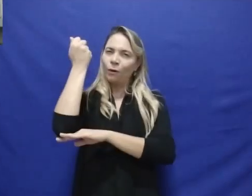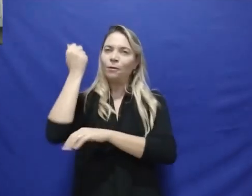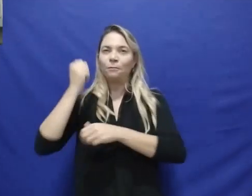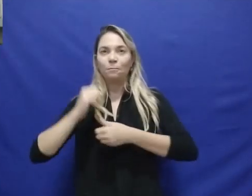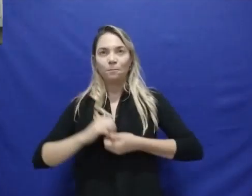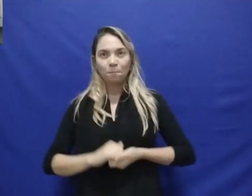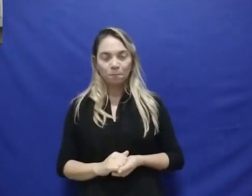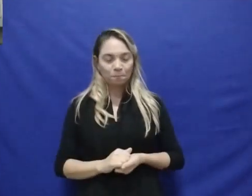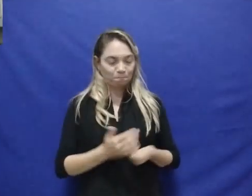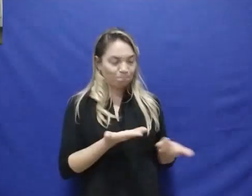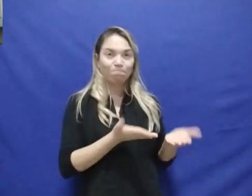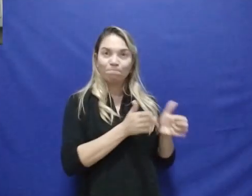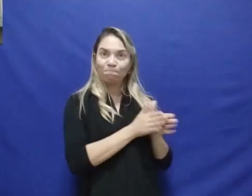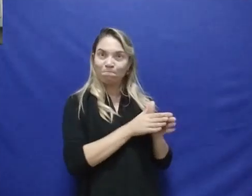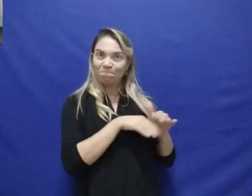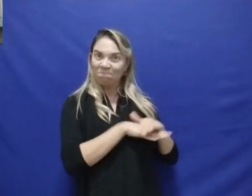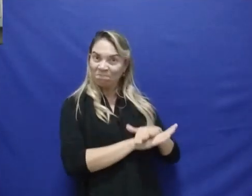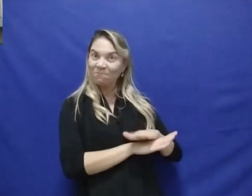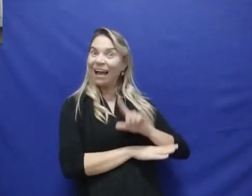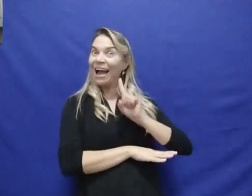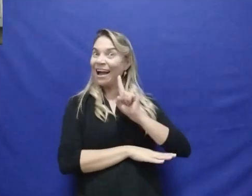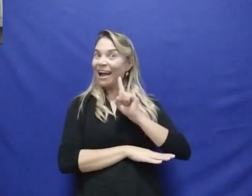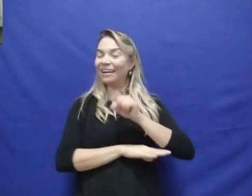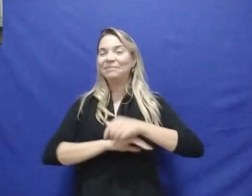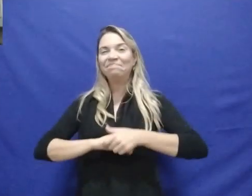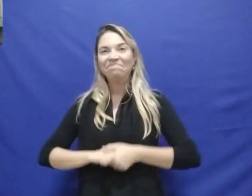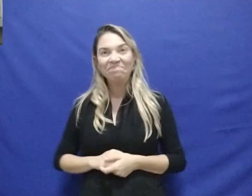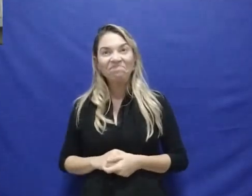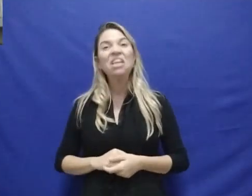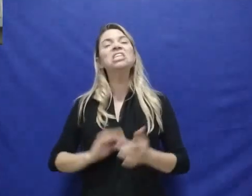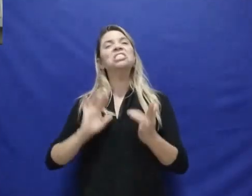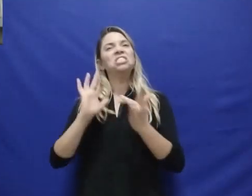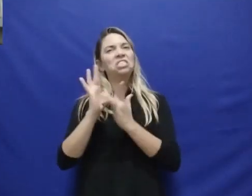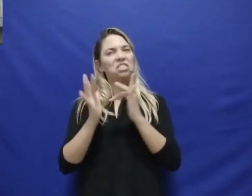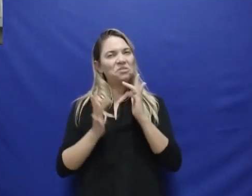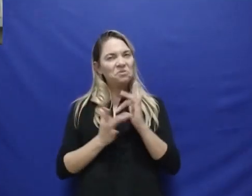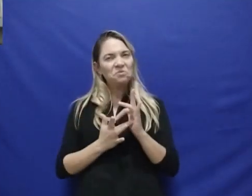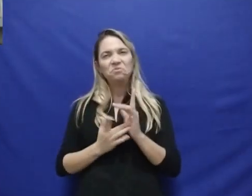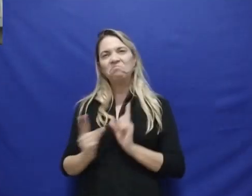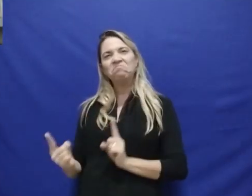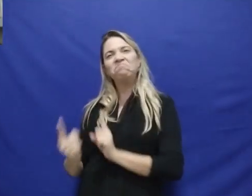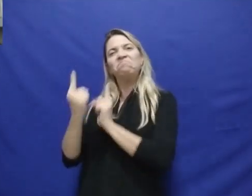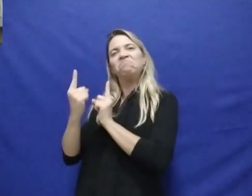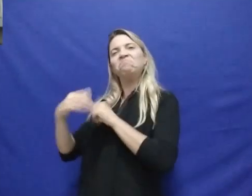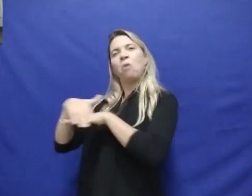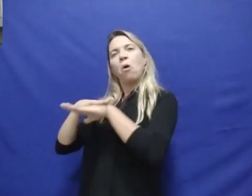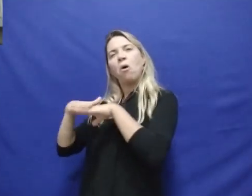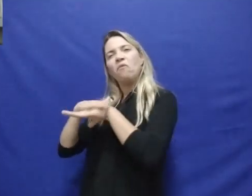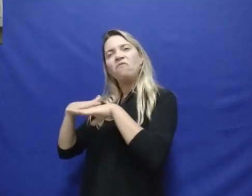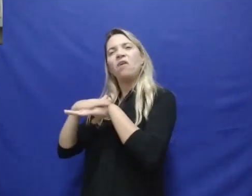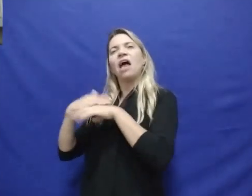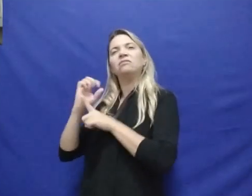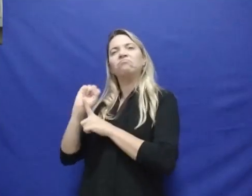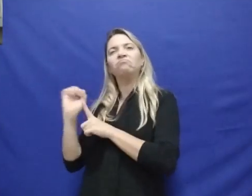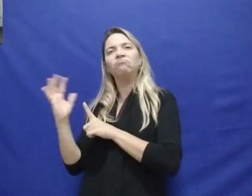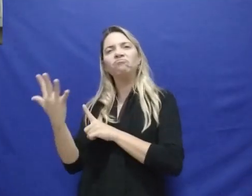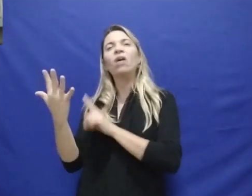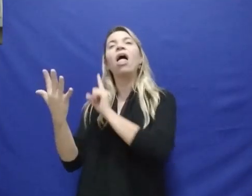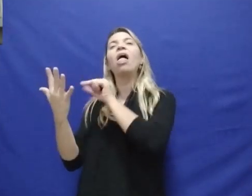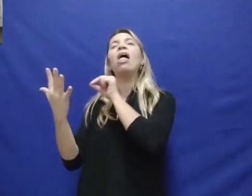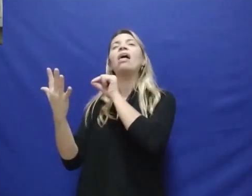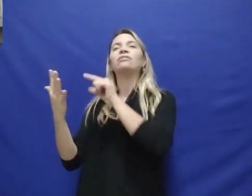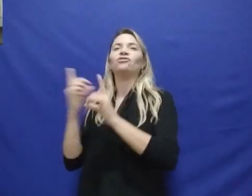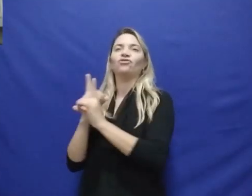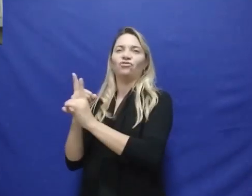utiliza-se de uma fala muito comum entre os judeus naqueles dias. Jesus conhecia a